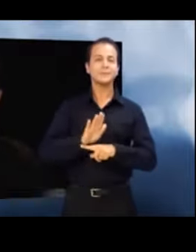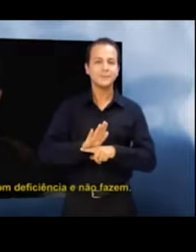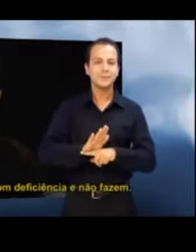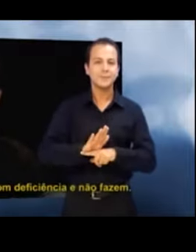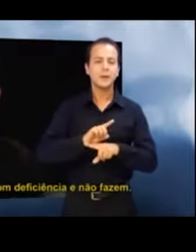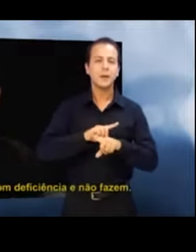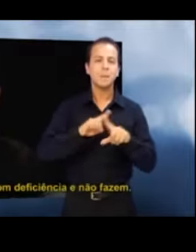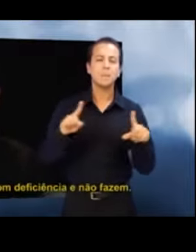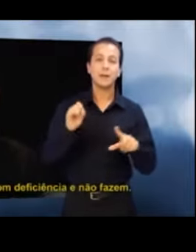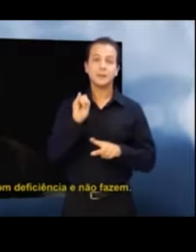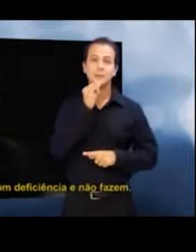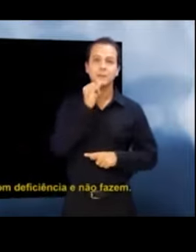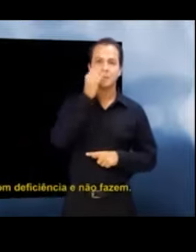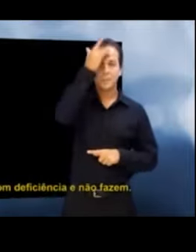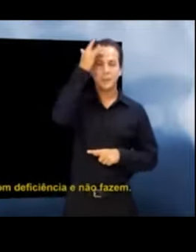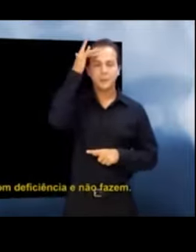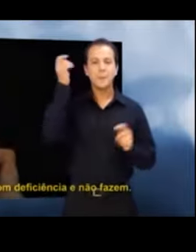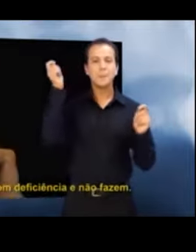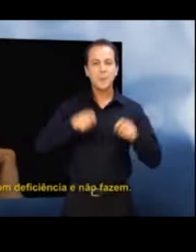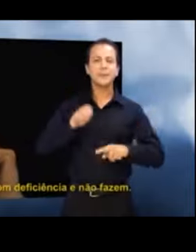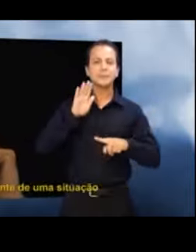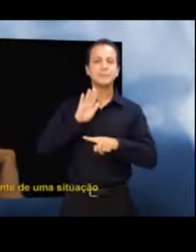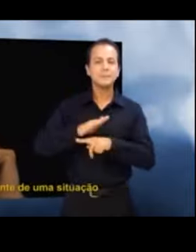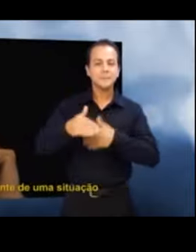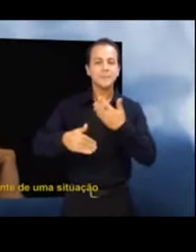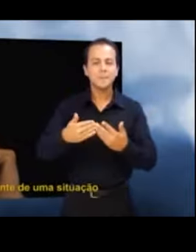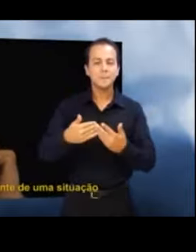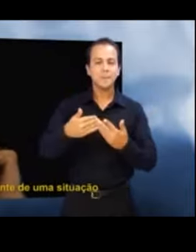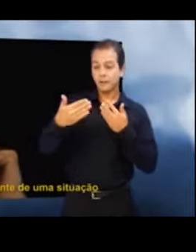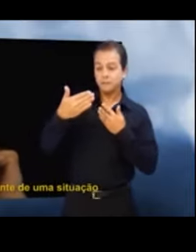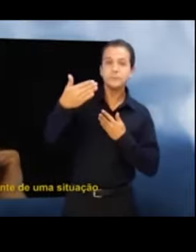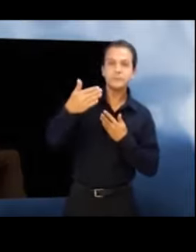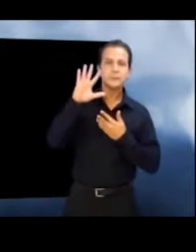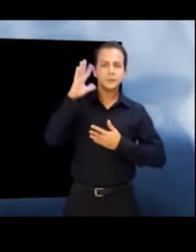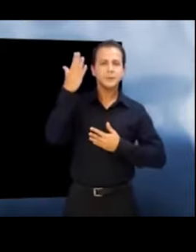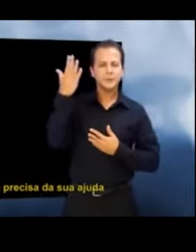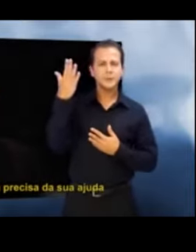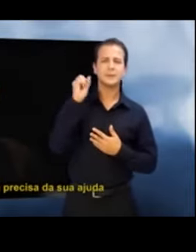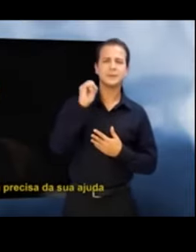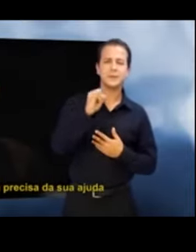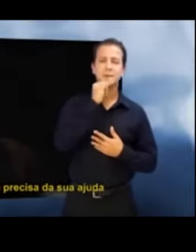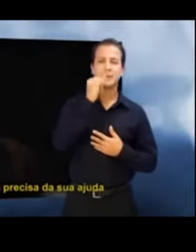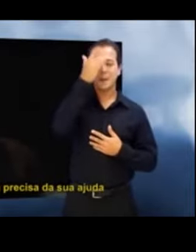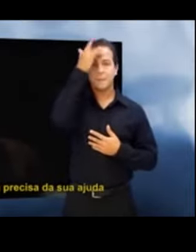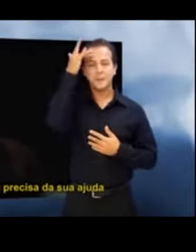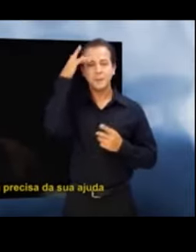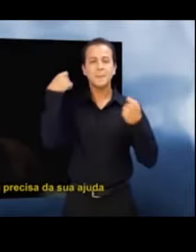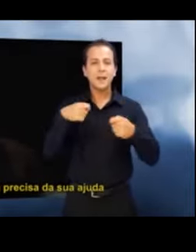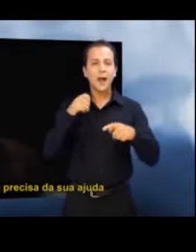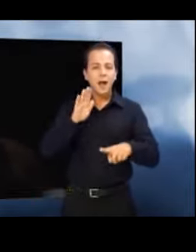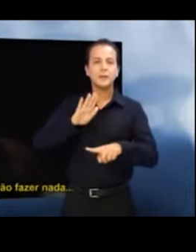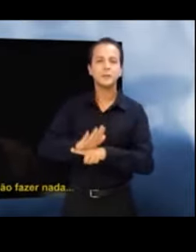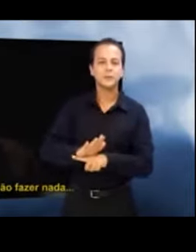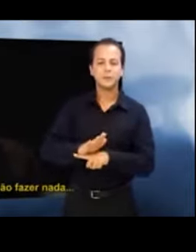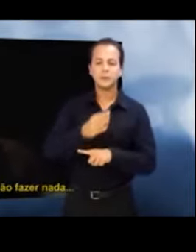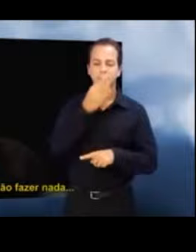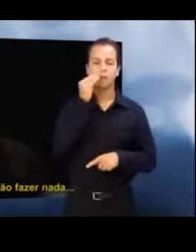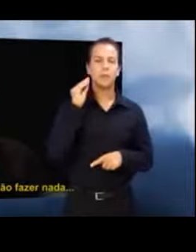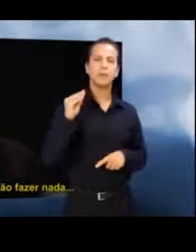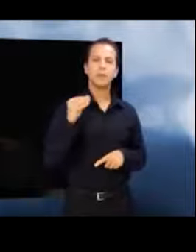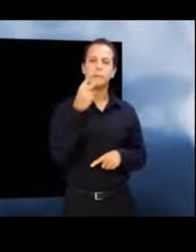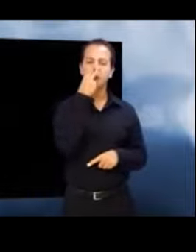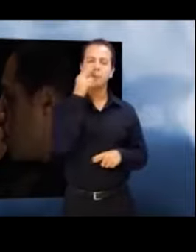alguém, no caso, pessoas com deficiência, e não fazem. Você está diante de uma situação onde a pessoa precisa da sua ajuda e você